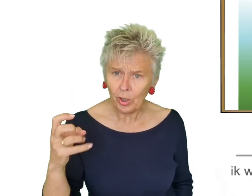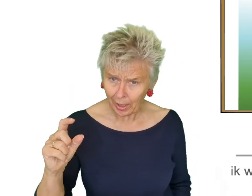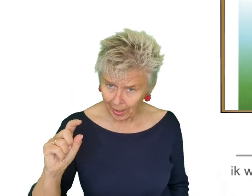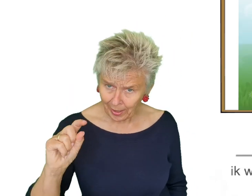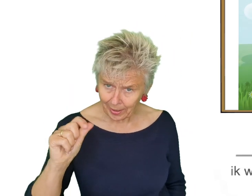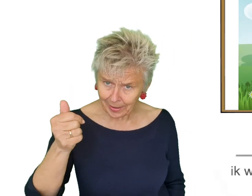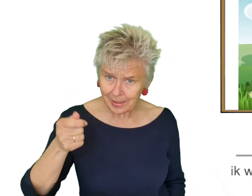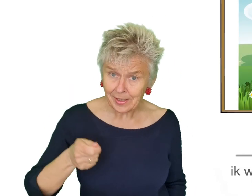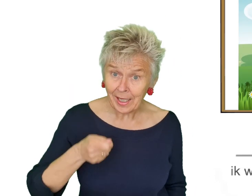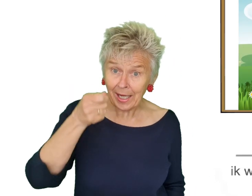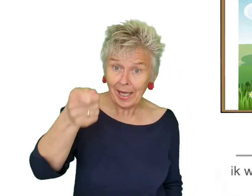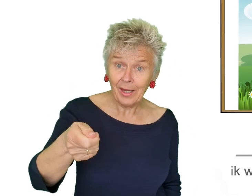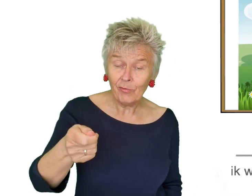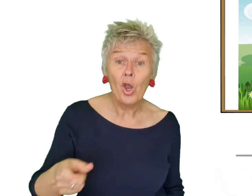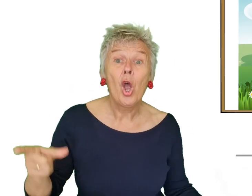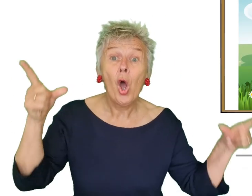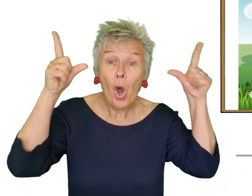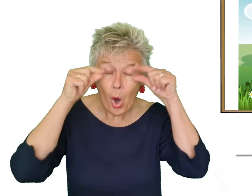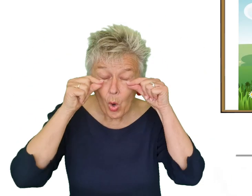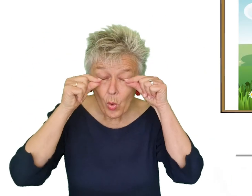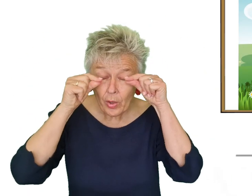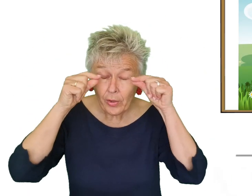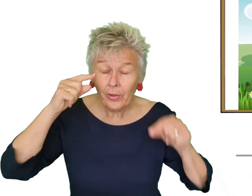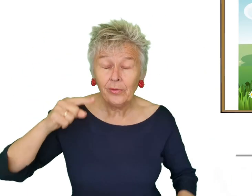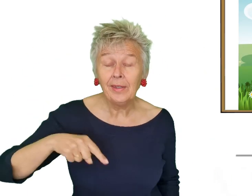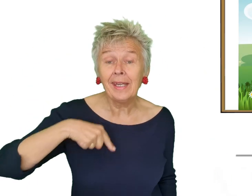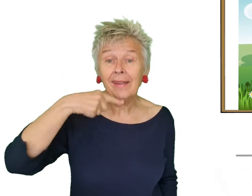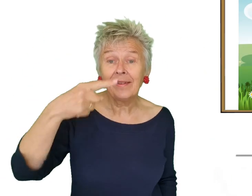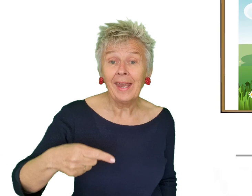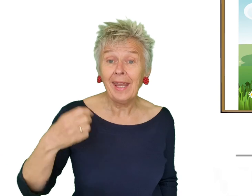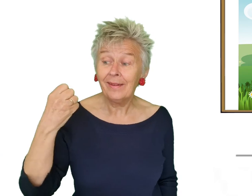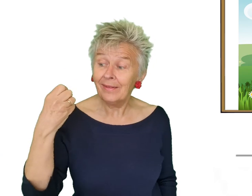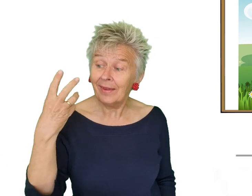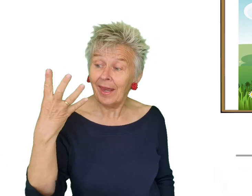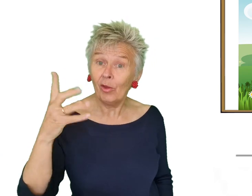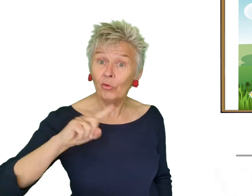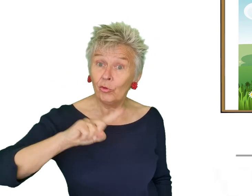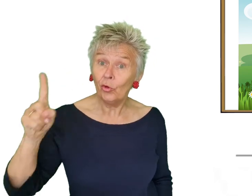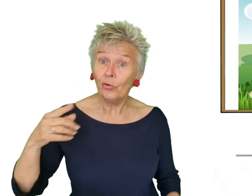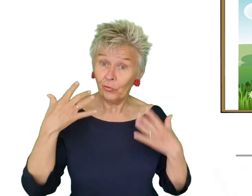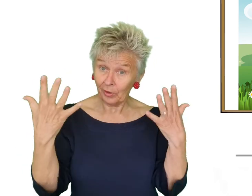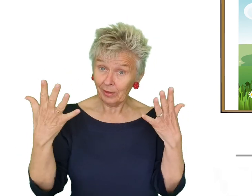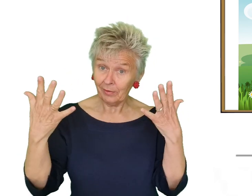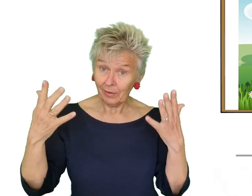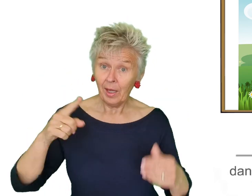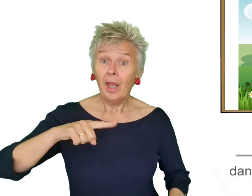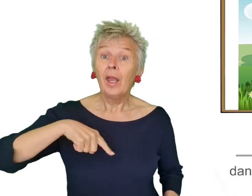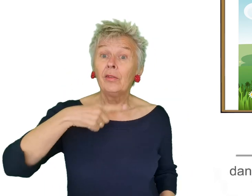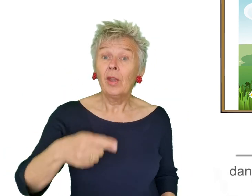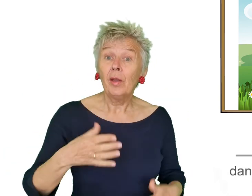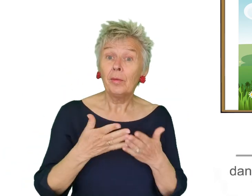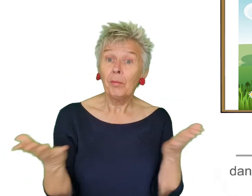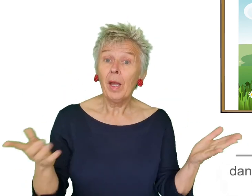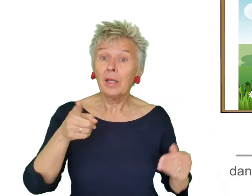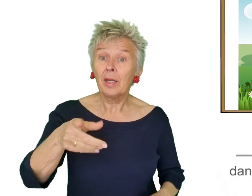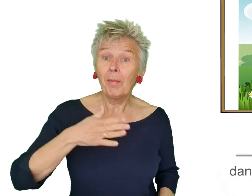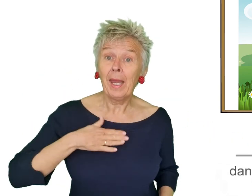graag iets geven ogen dicht en tel tot 10 dan mag je mijn